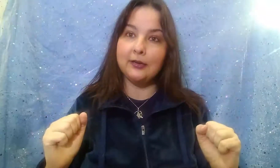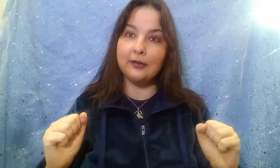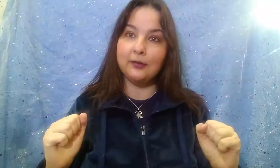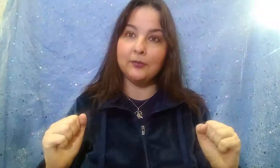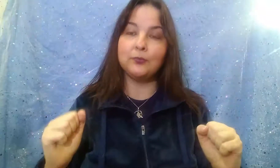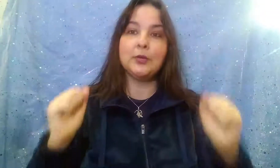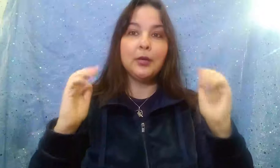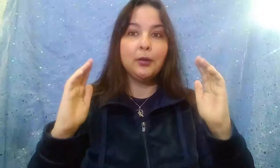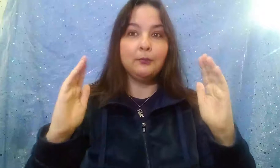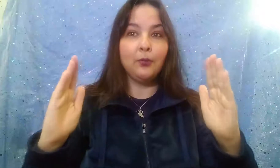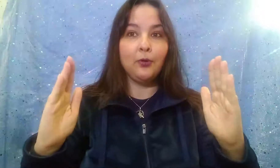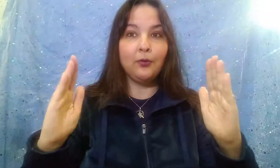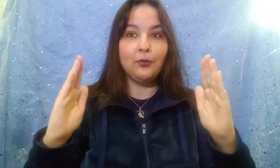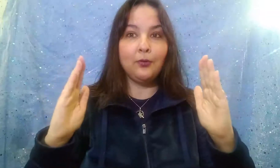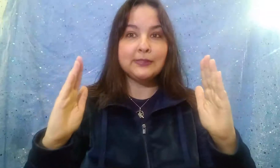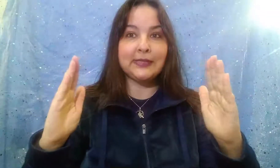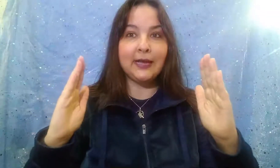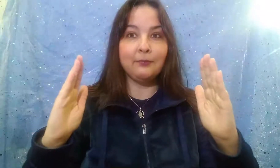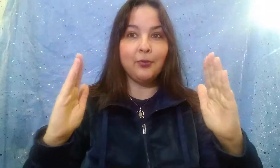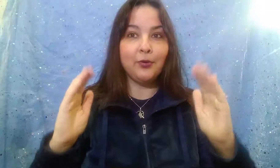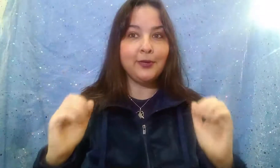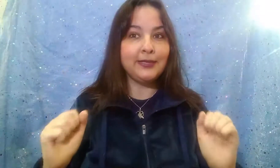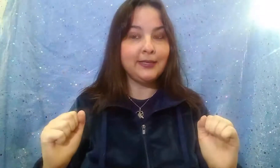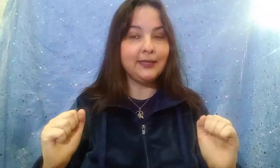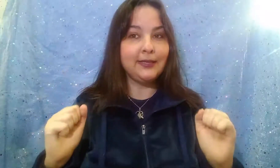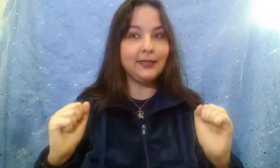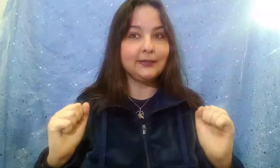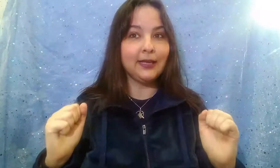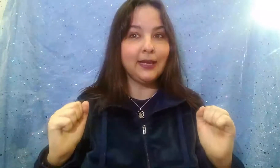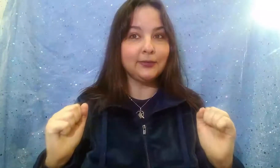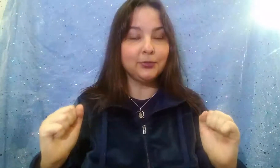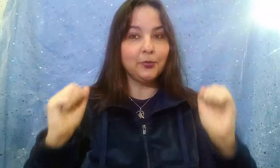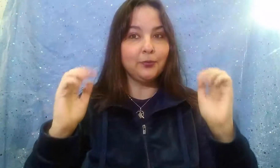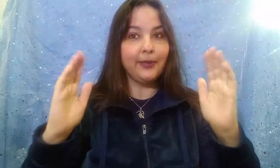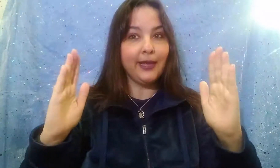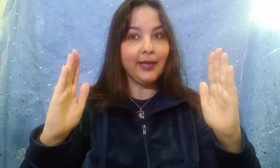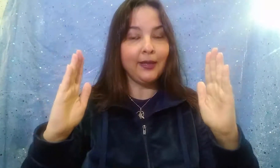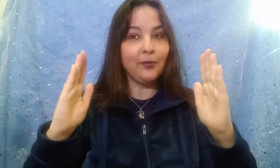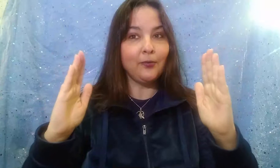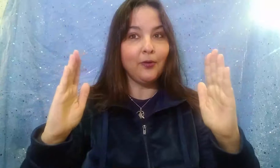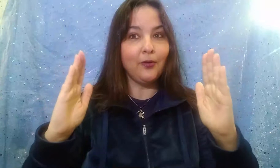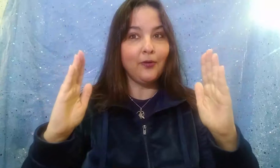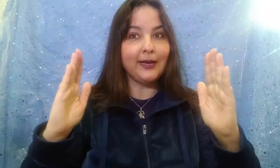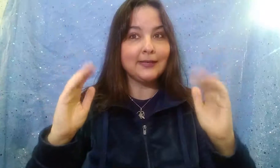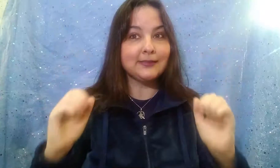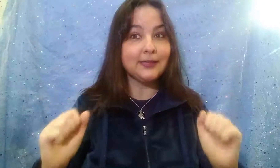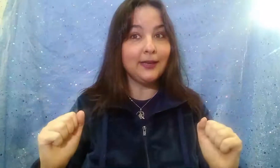Moça bonita no meu coração.